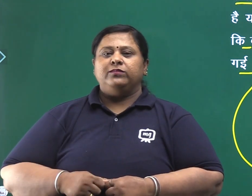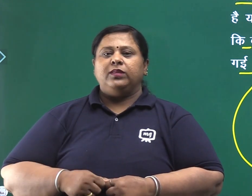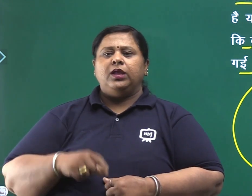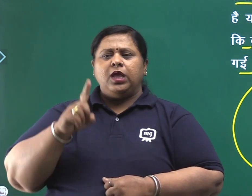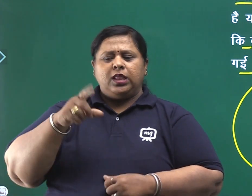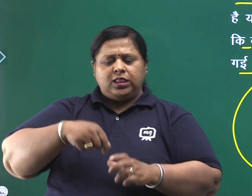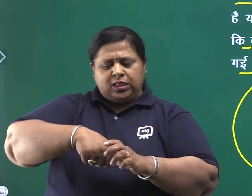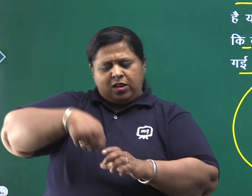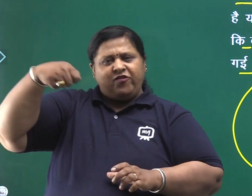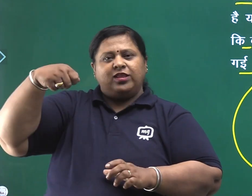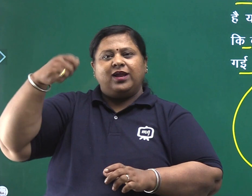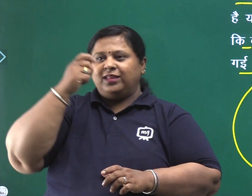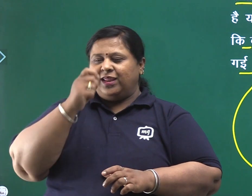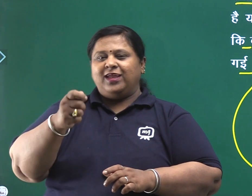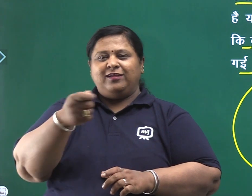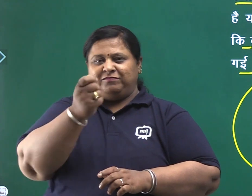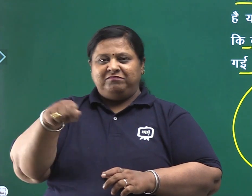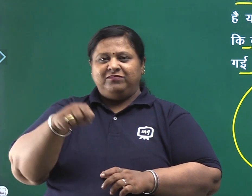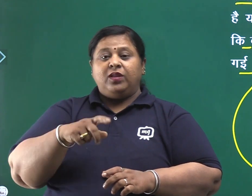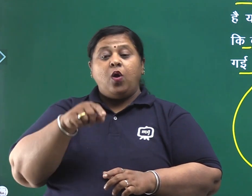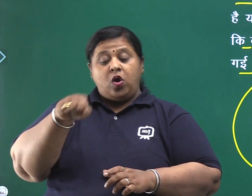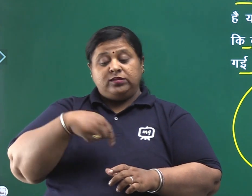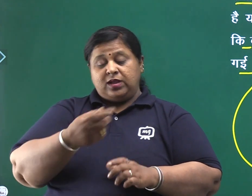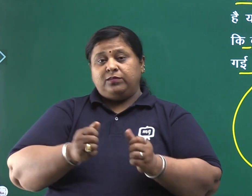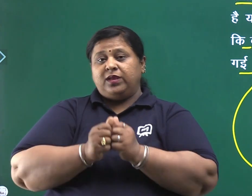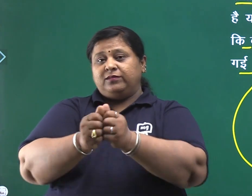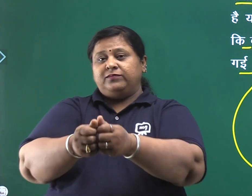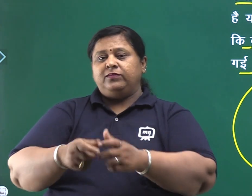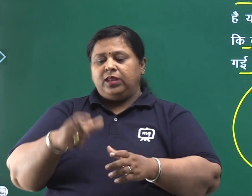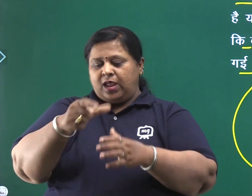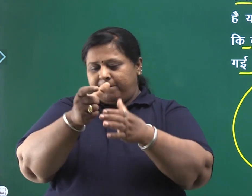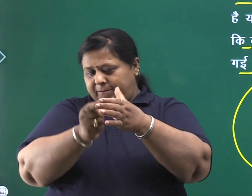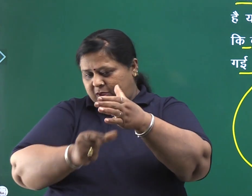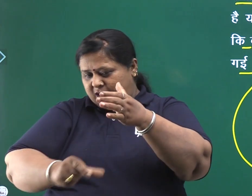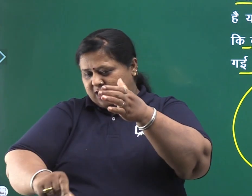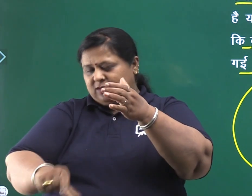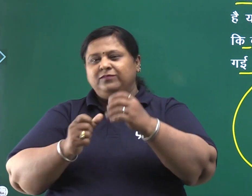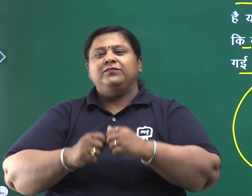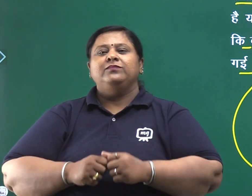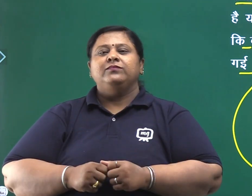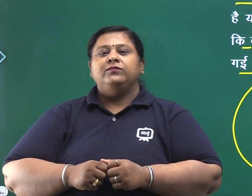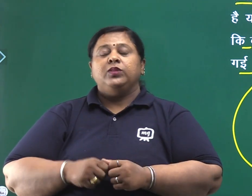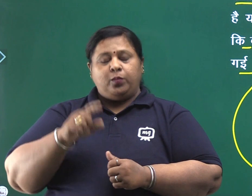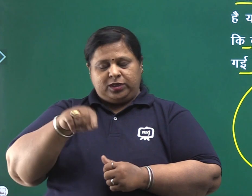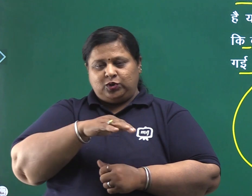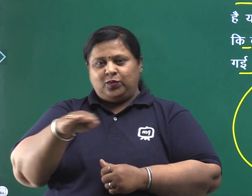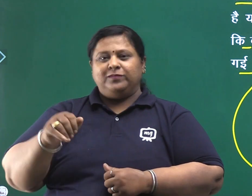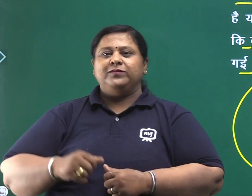यह तलवार दिखाई दे रही है और साथ में यह म्यान। तो